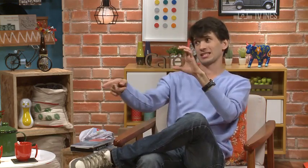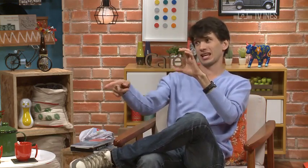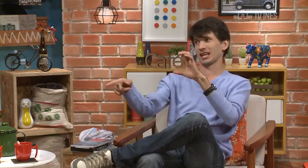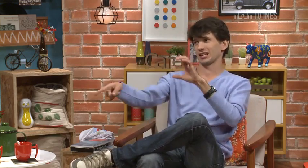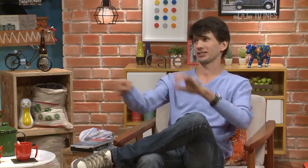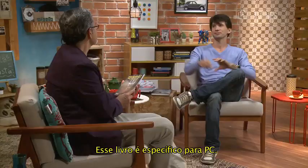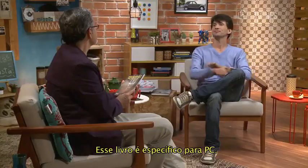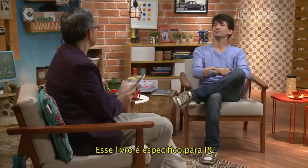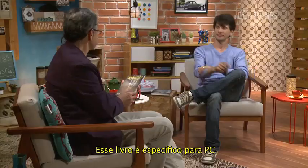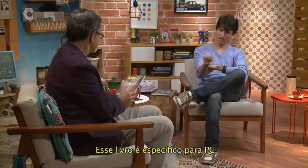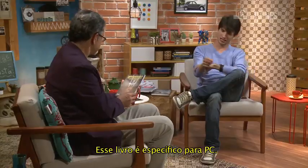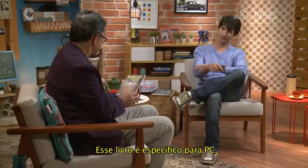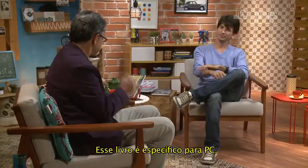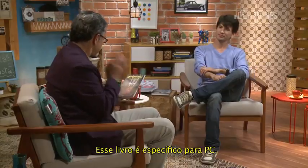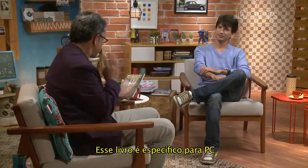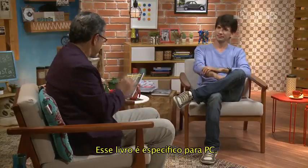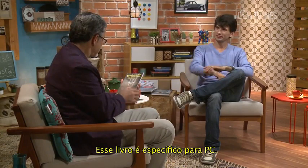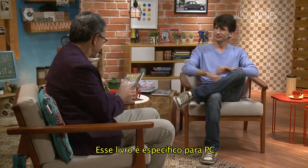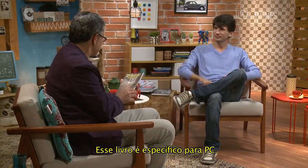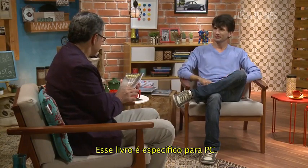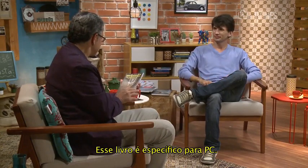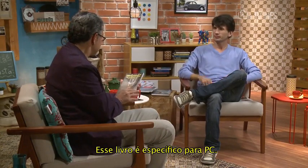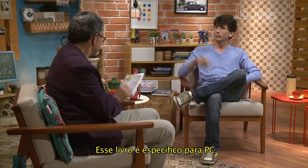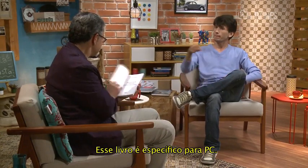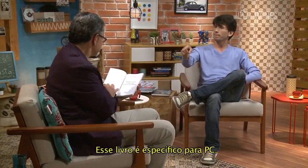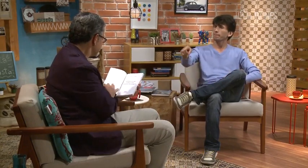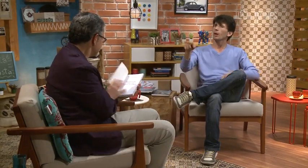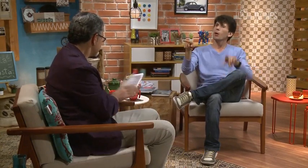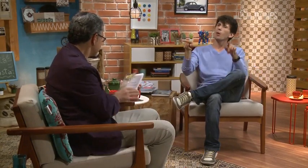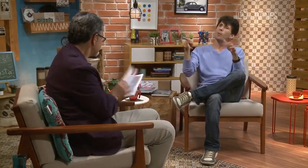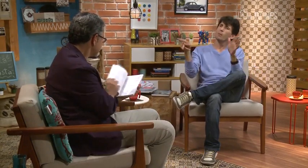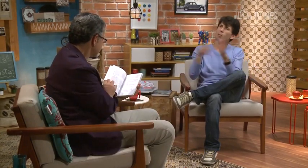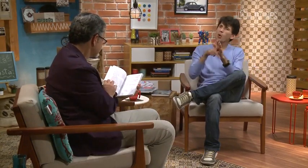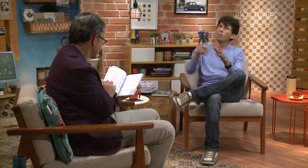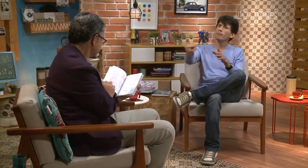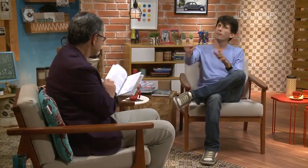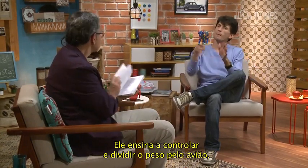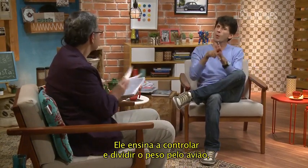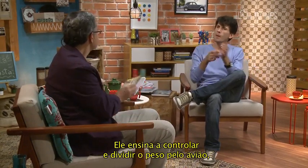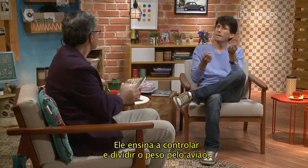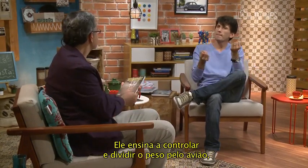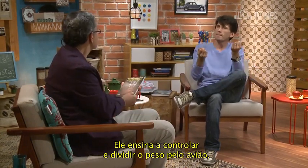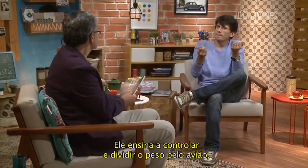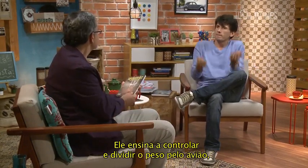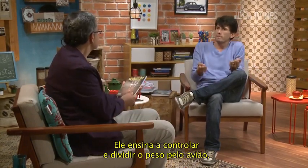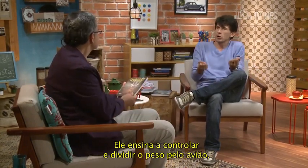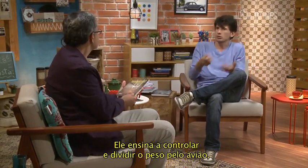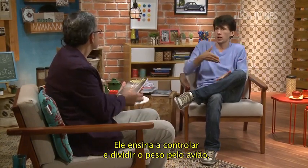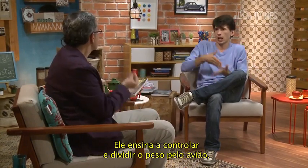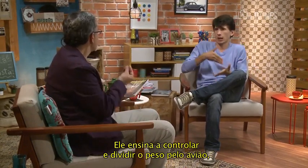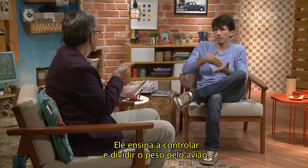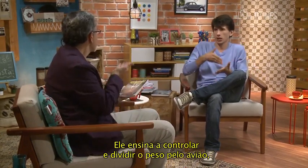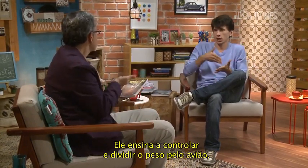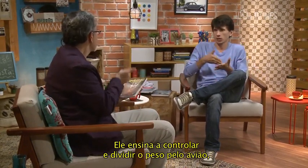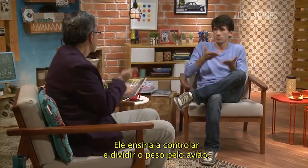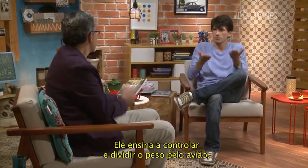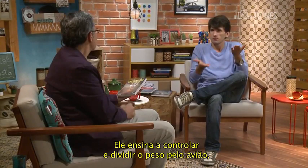e esse livro é específico para PC legal e ele ensina a controlar e